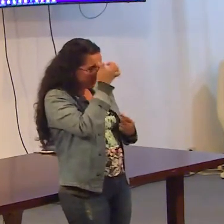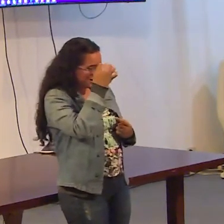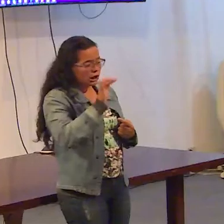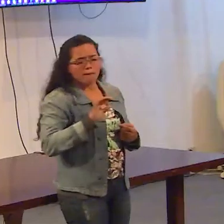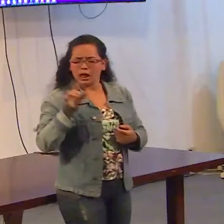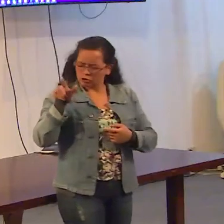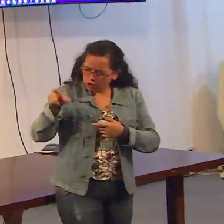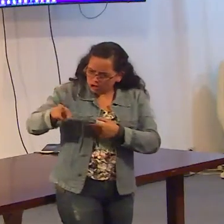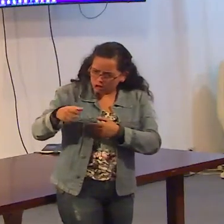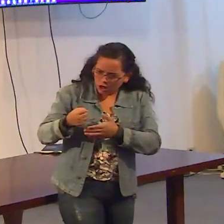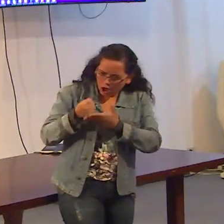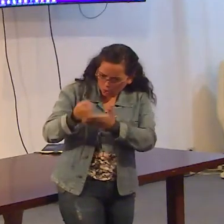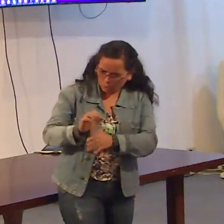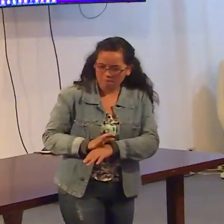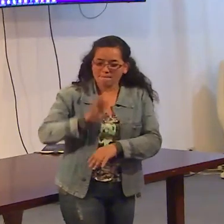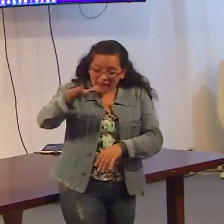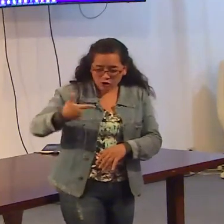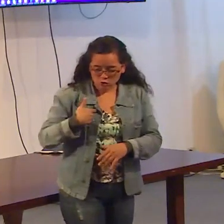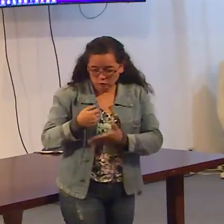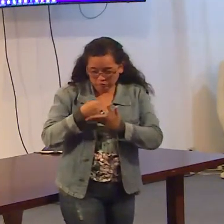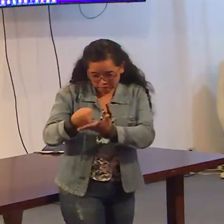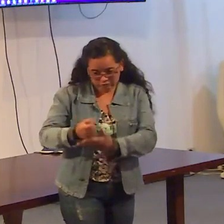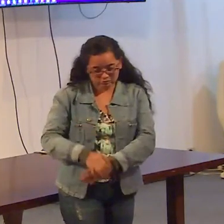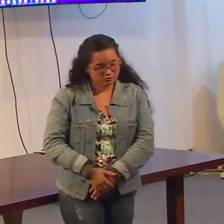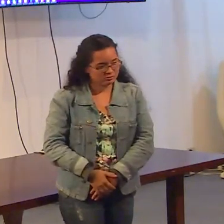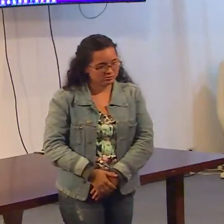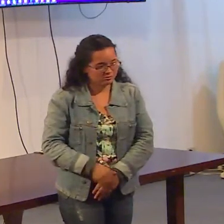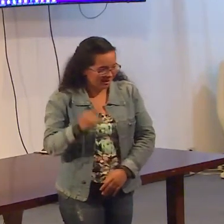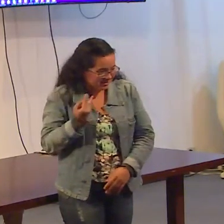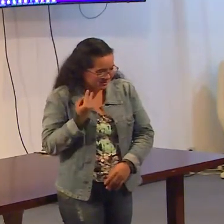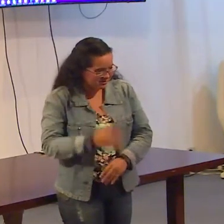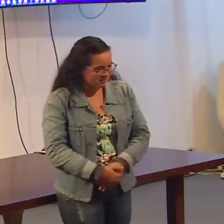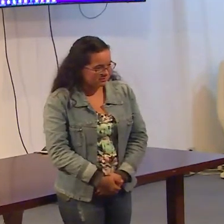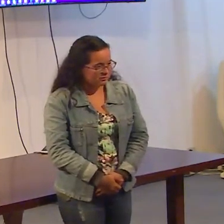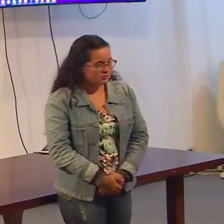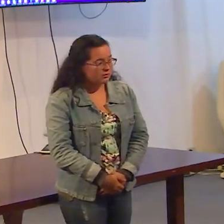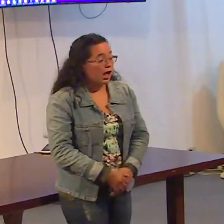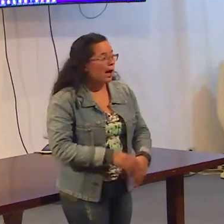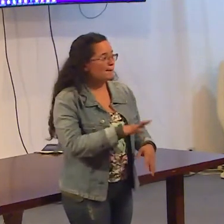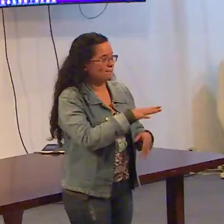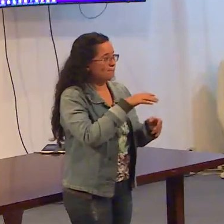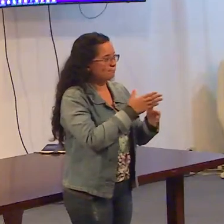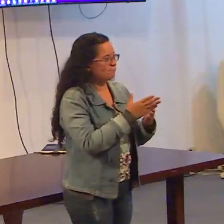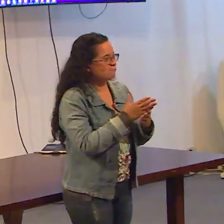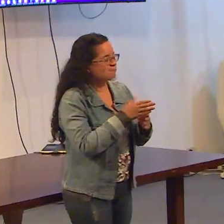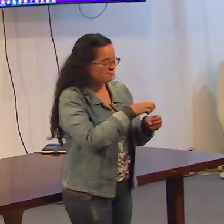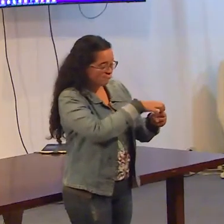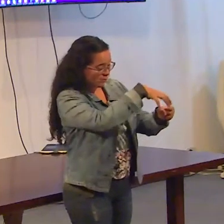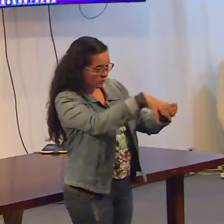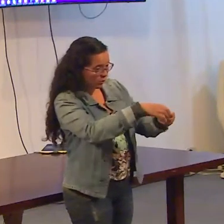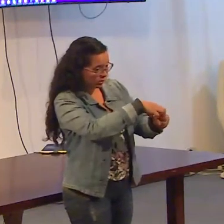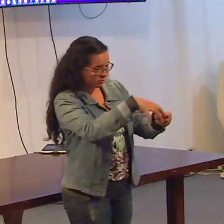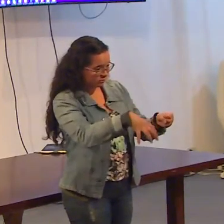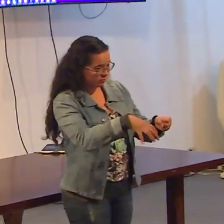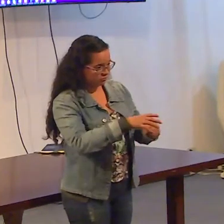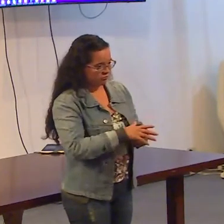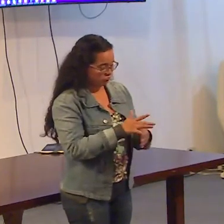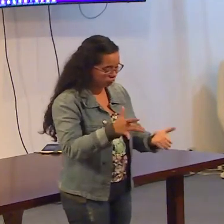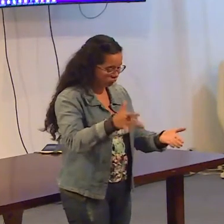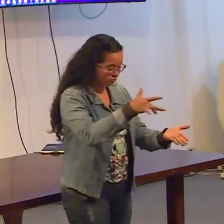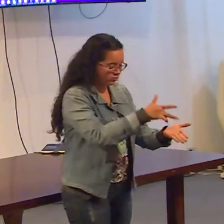necesitan ayuda, venga, yo les ayudo con esta parte. En cuanto a la población, cuando nosotros